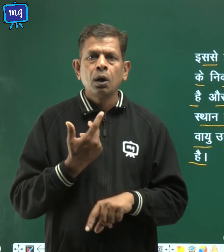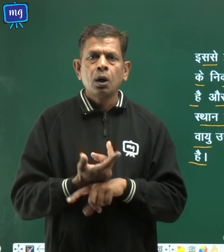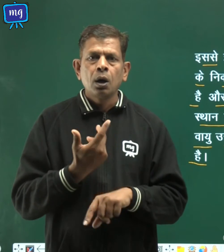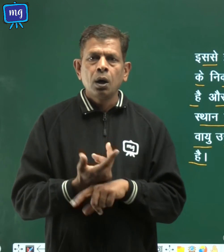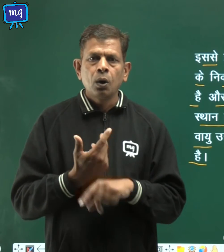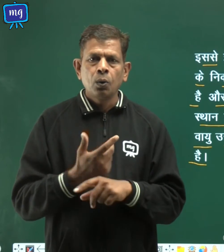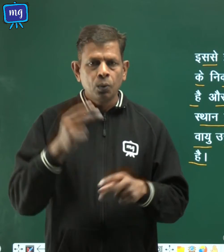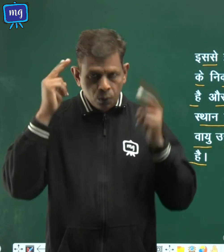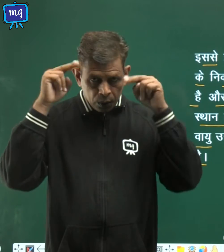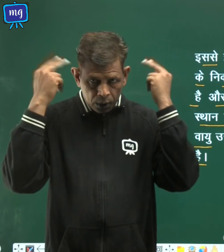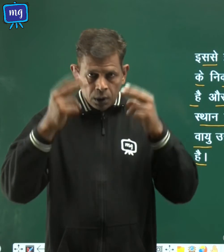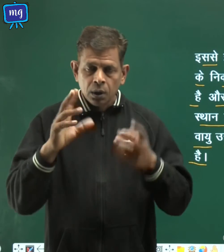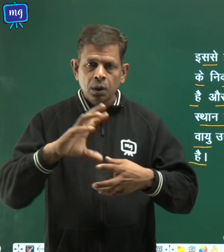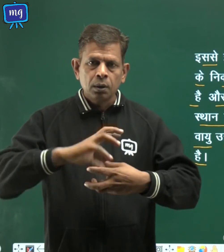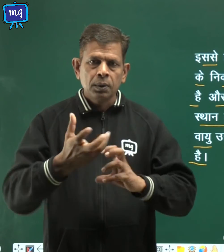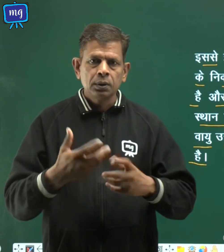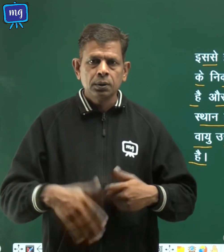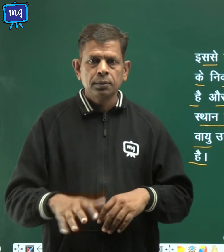गर्म होने के कारण बनती हैं।